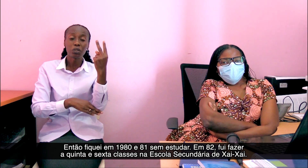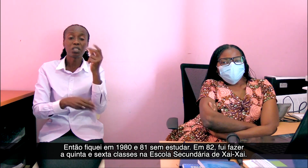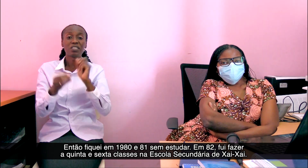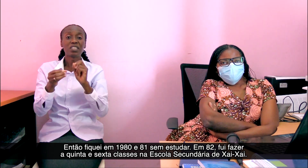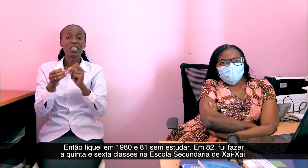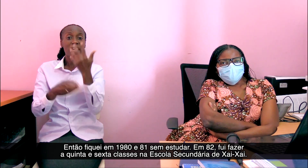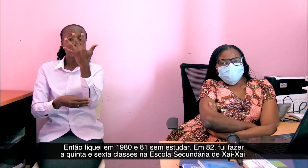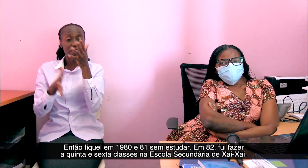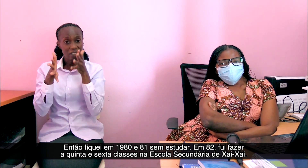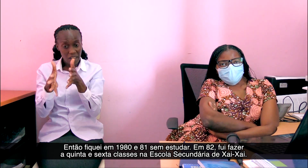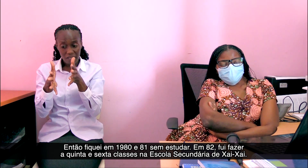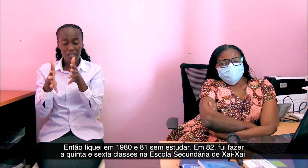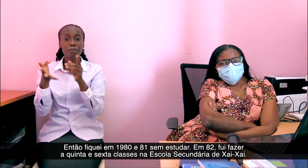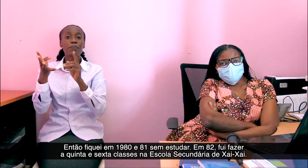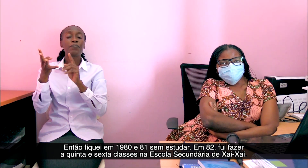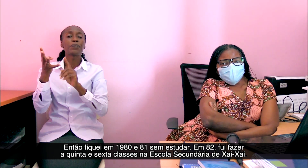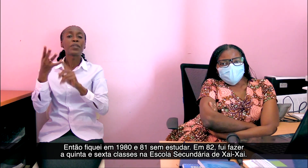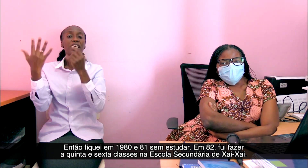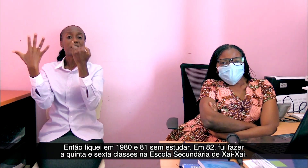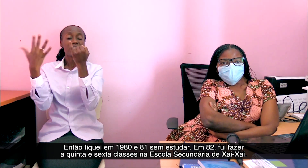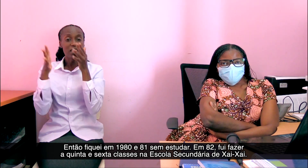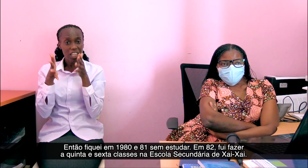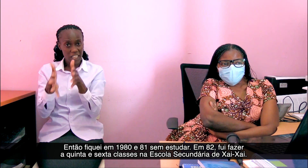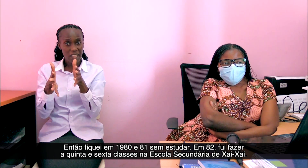a escola, então a escola secundária de Xeixá.